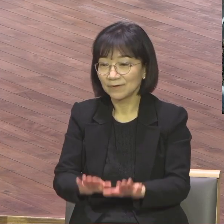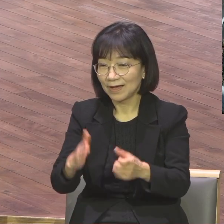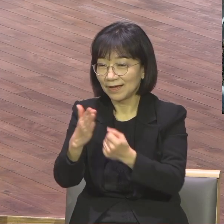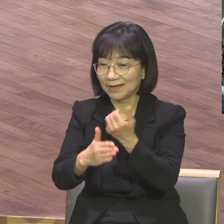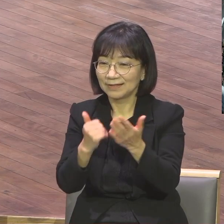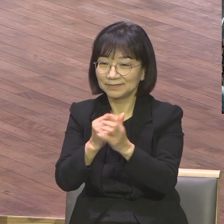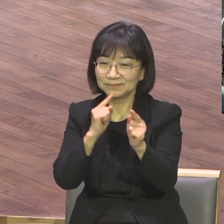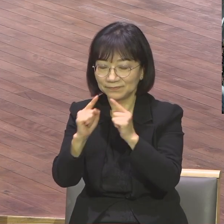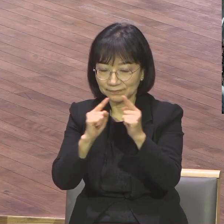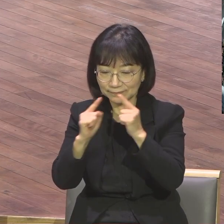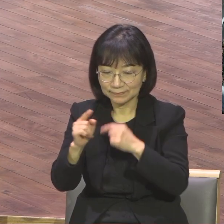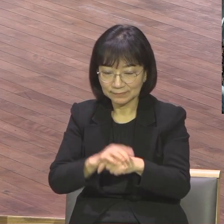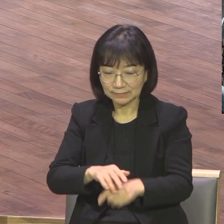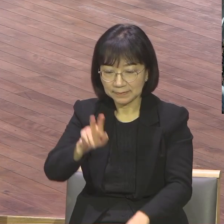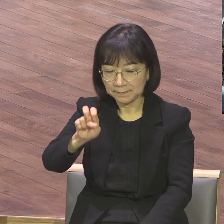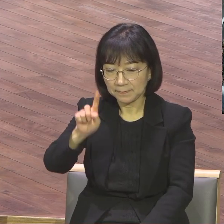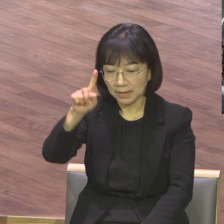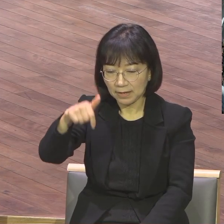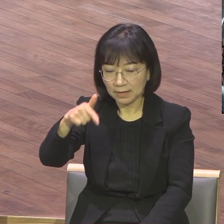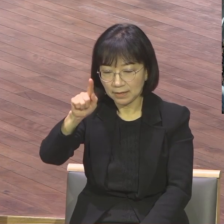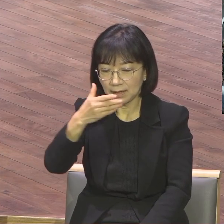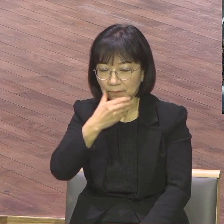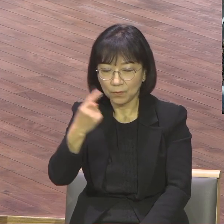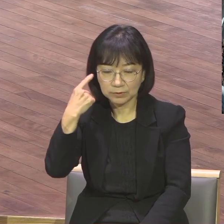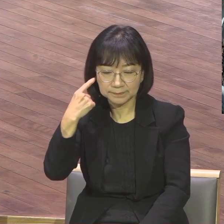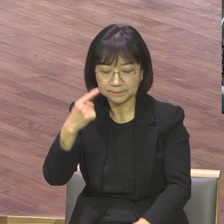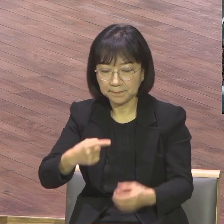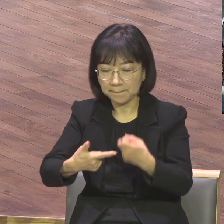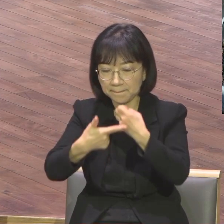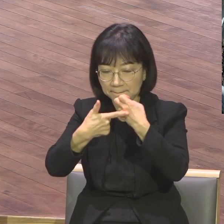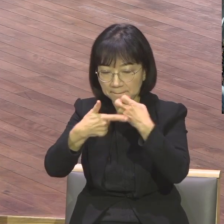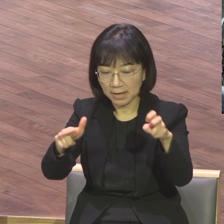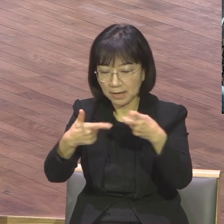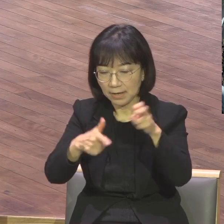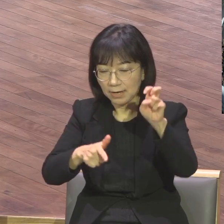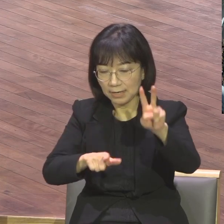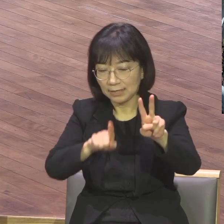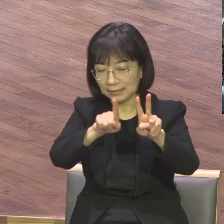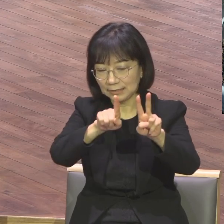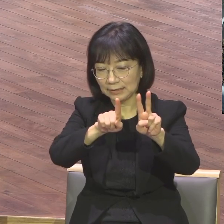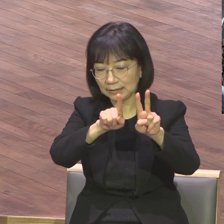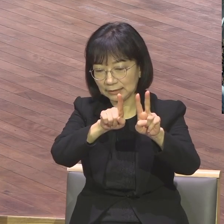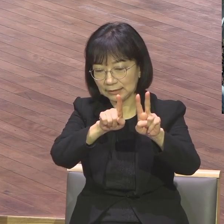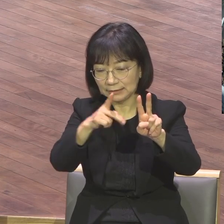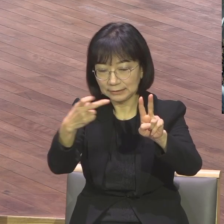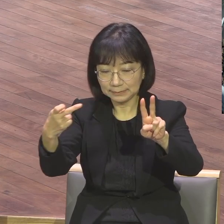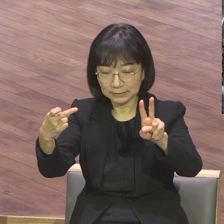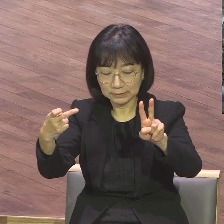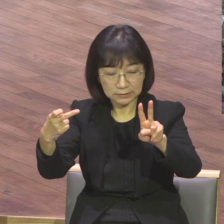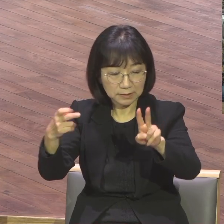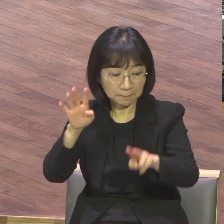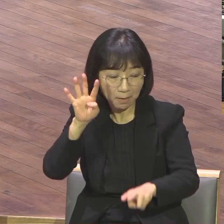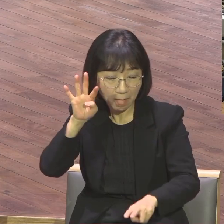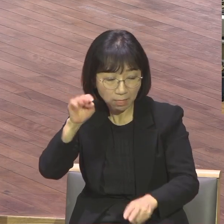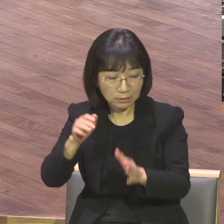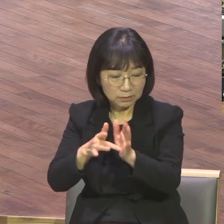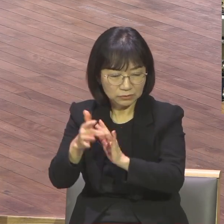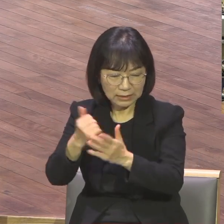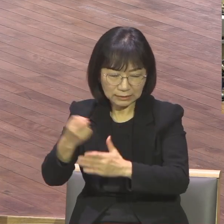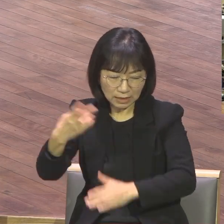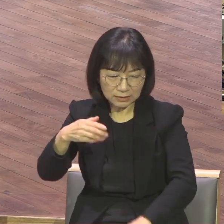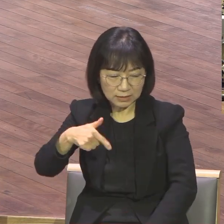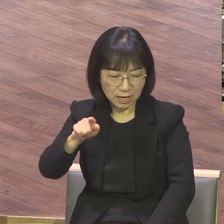오늘 은혜 받고 성취될 하나님의 말씀은 마가복음 2장 1절에서 12절까지의 말씀입니다. 수일 후에 예수께서